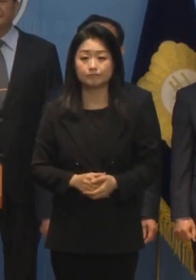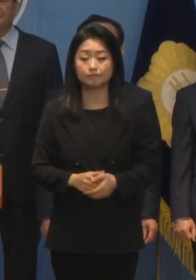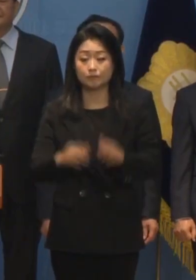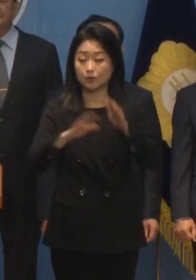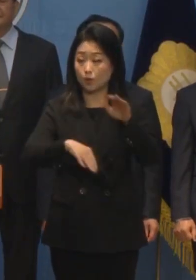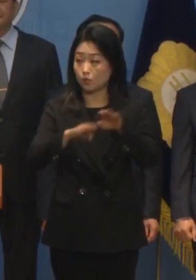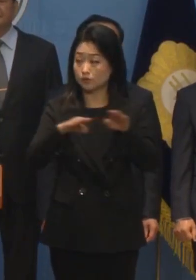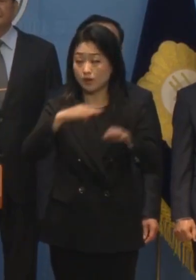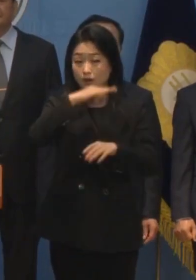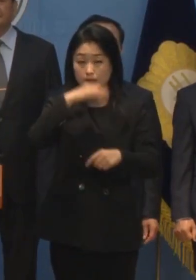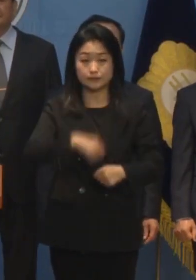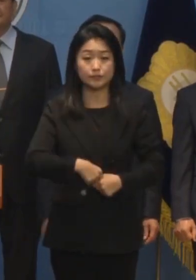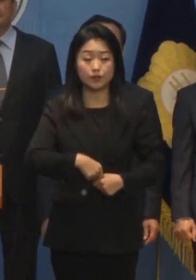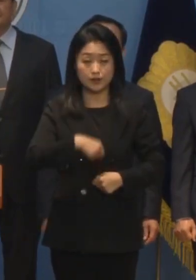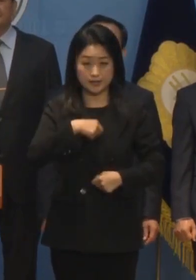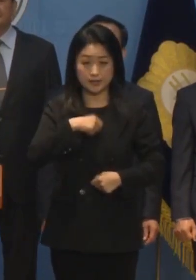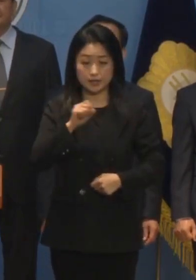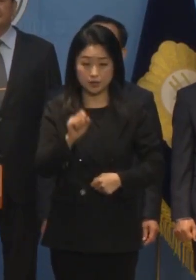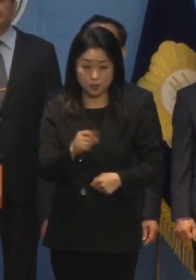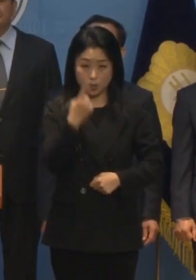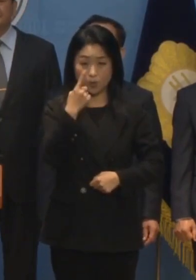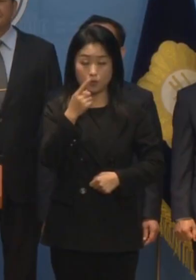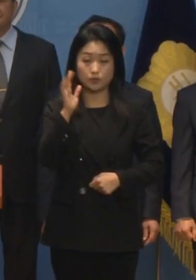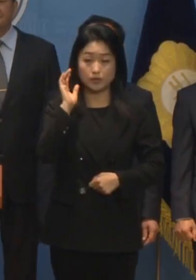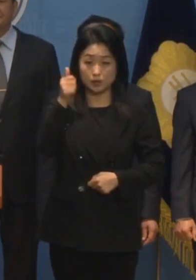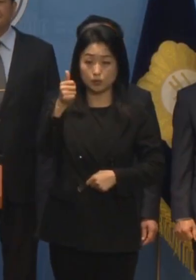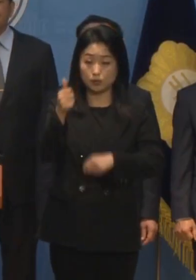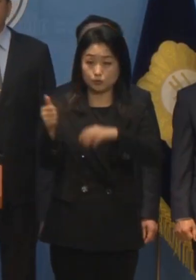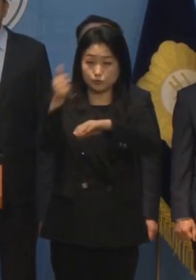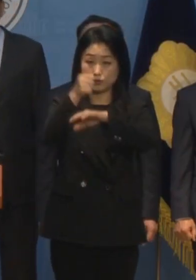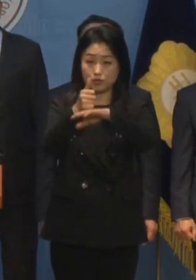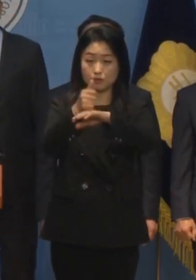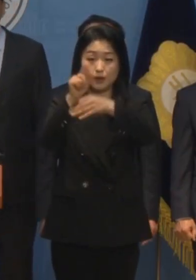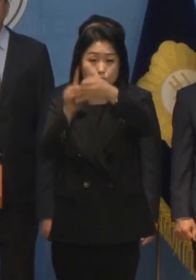공정과 정의를 기치로 출범한 윤석열 대통령은